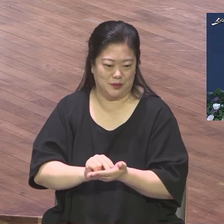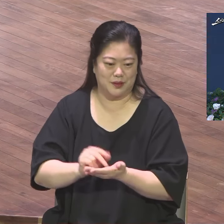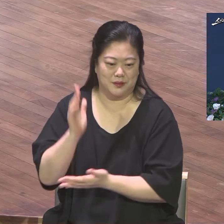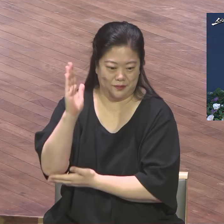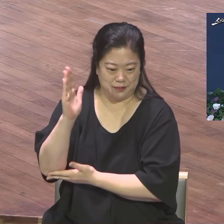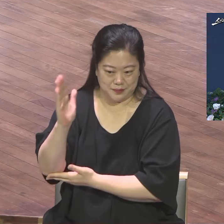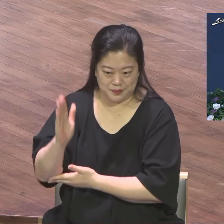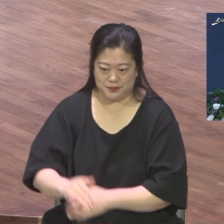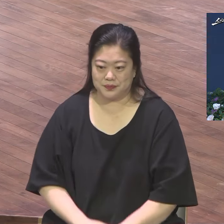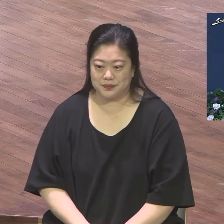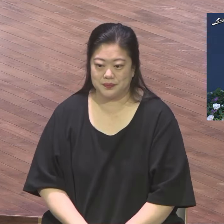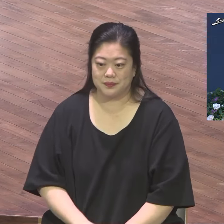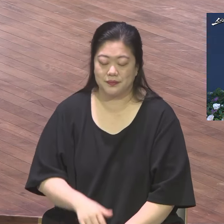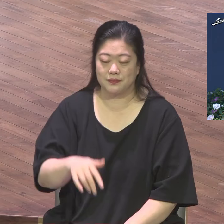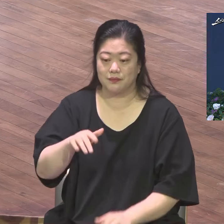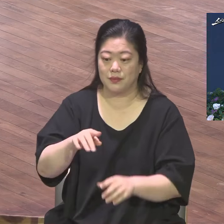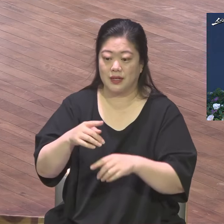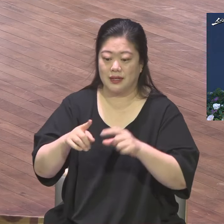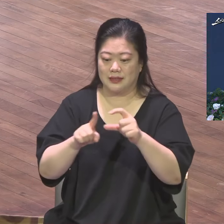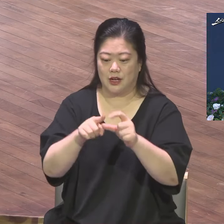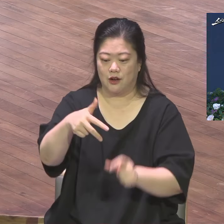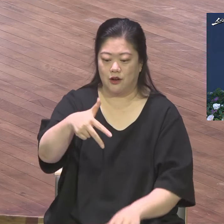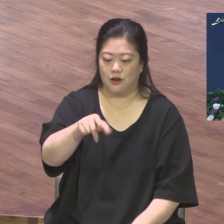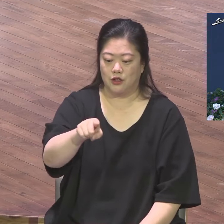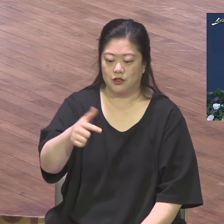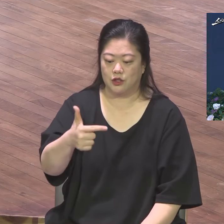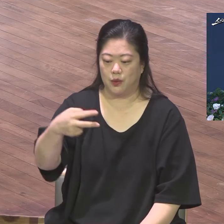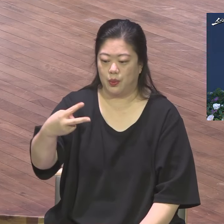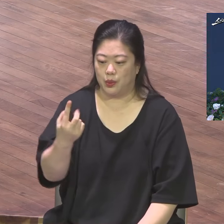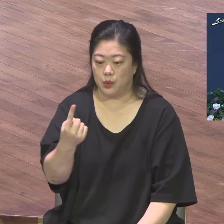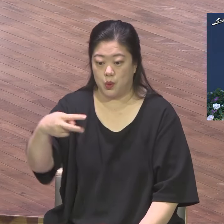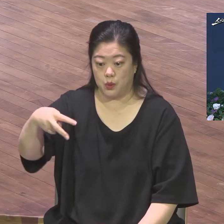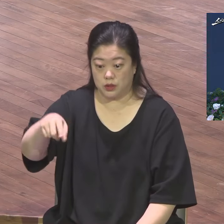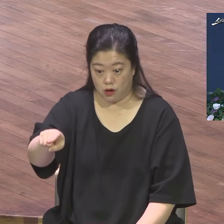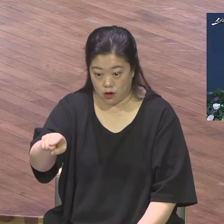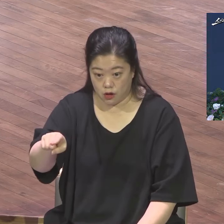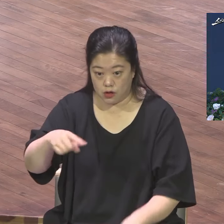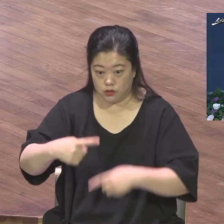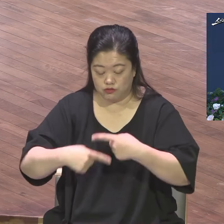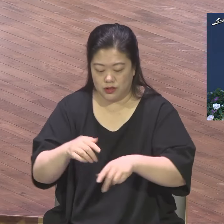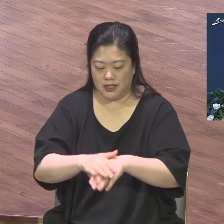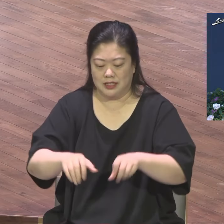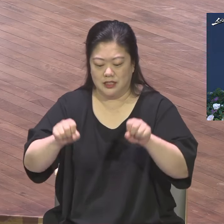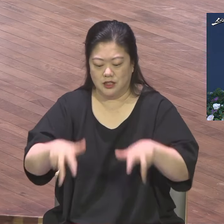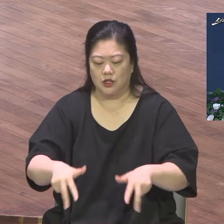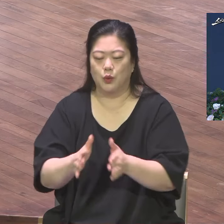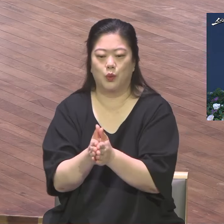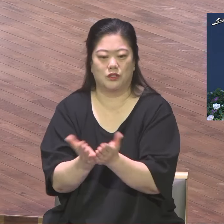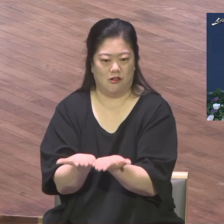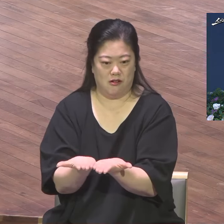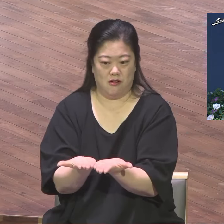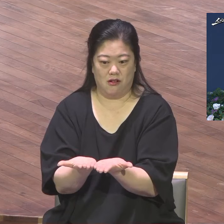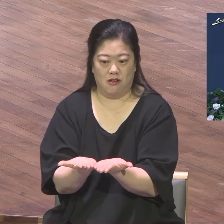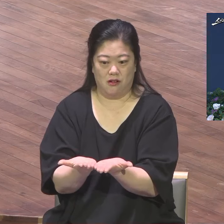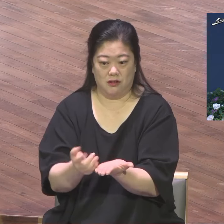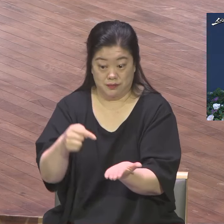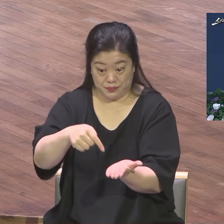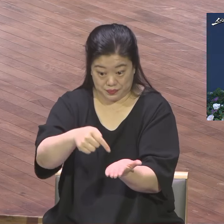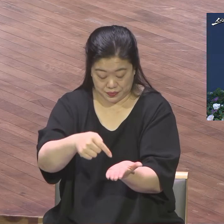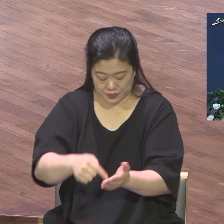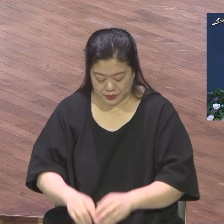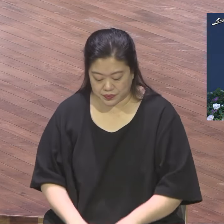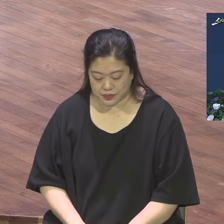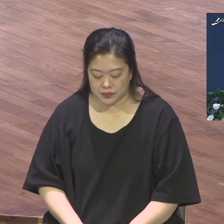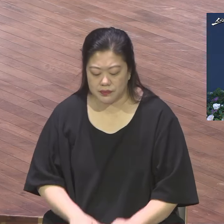살펴보고 있는 이 전도서 이 말씀을 보면 솔로몬이 이 각 장을 통해서 이 삶에